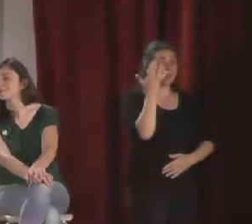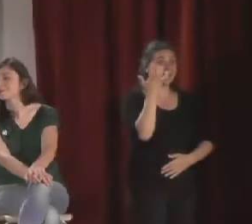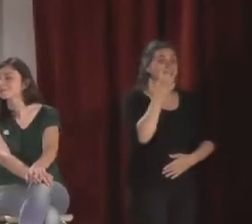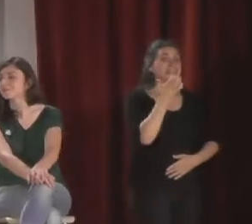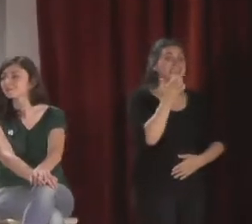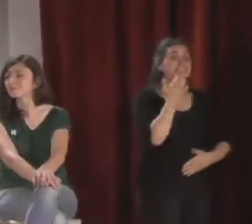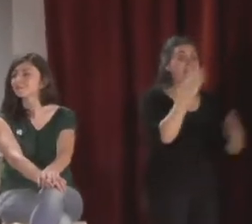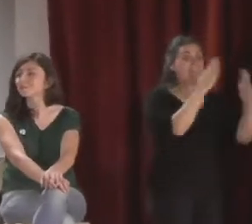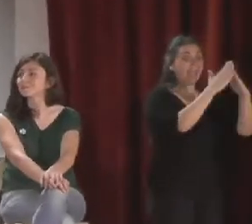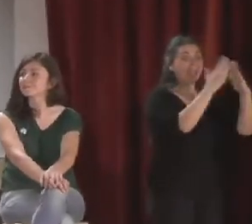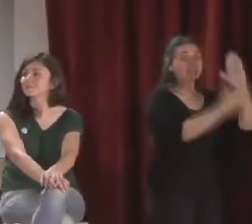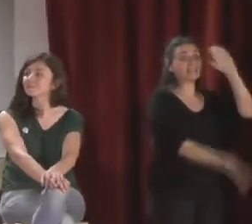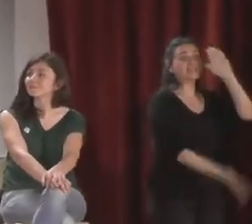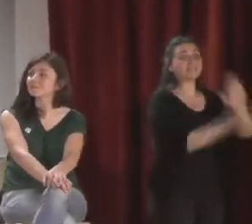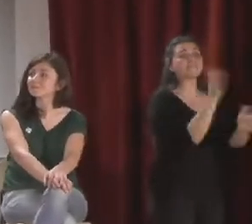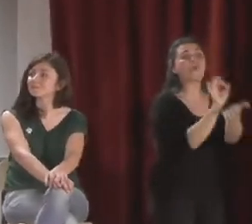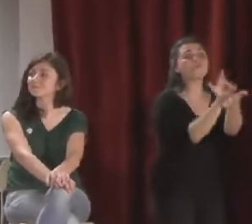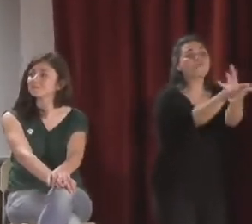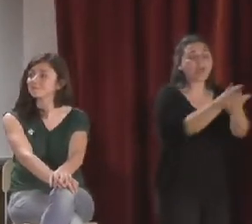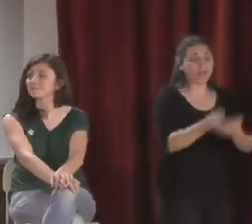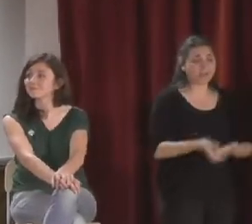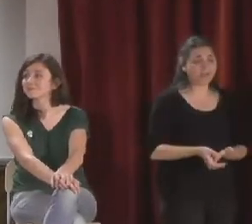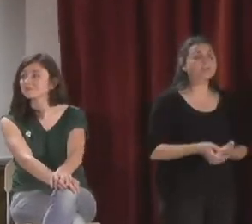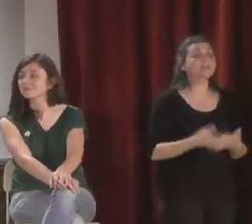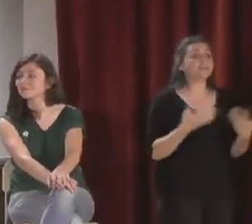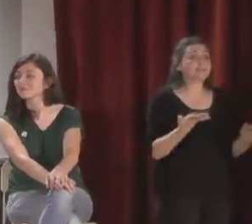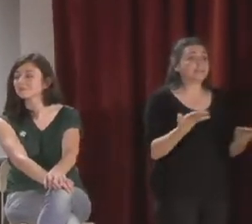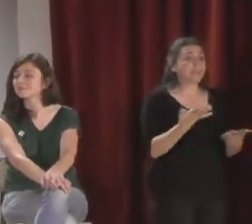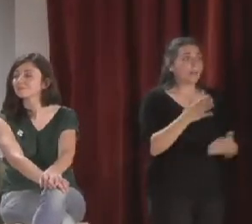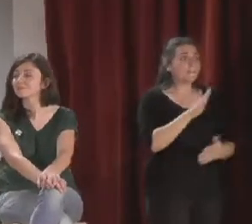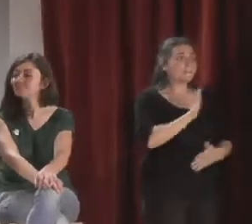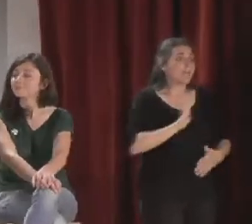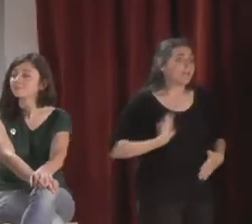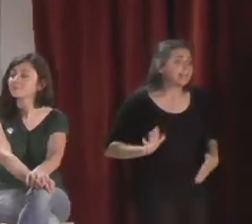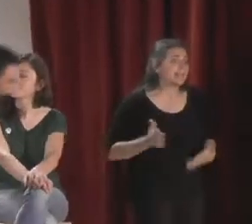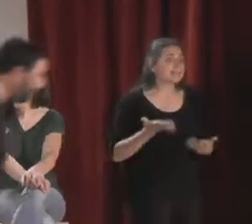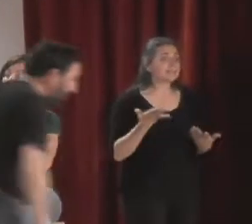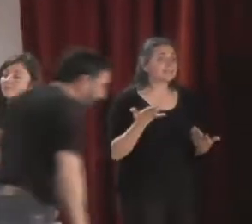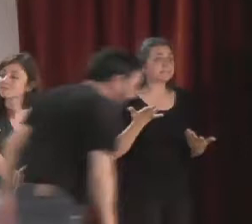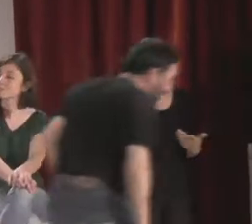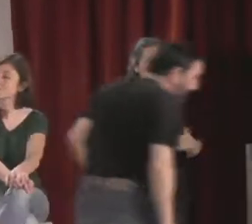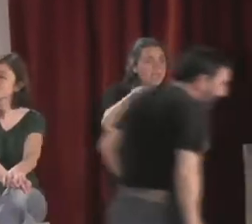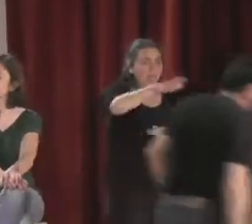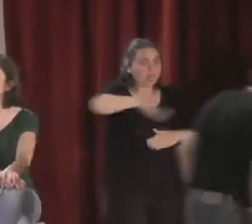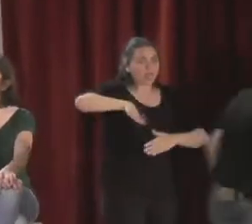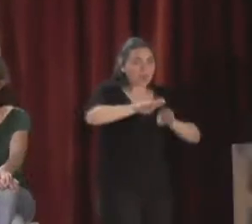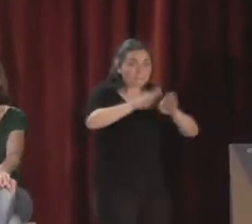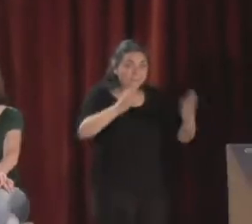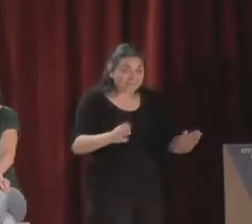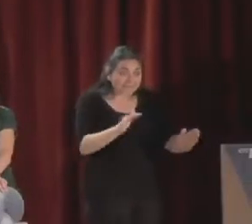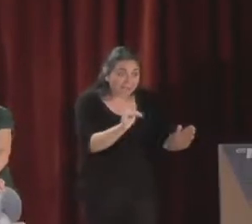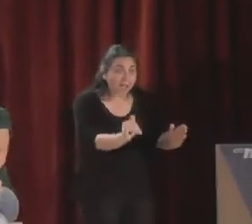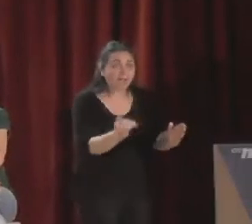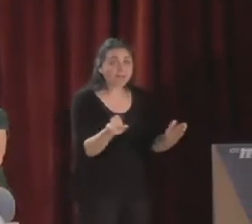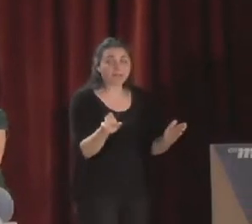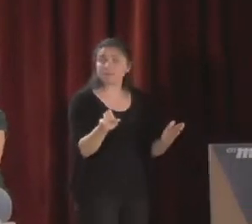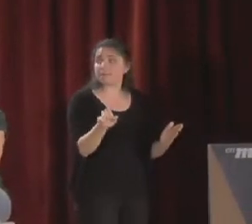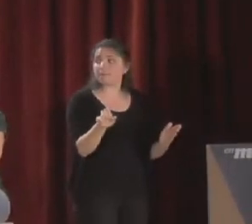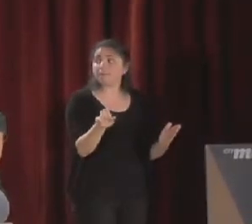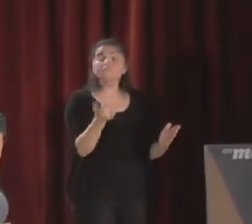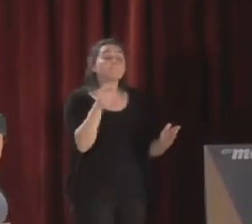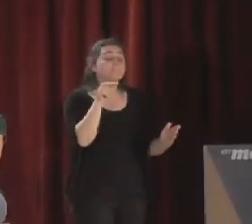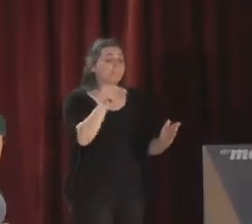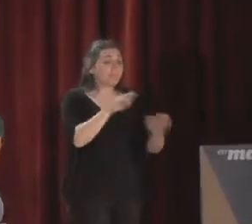desahucio más. Mientras haya en mi barrio una mesa a la que